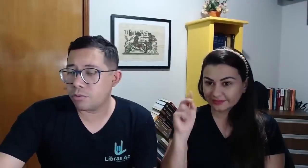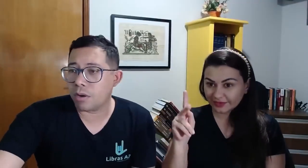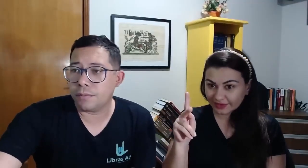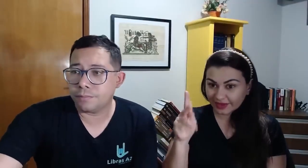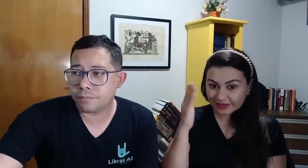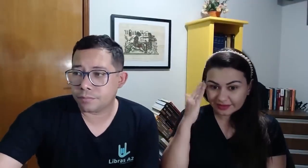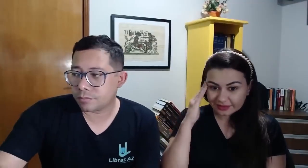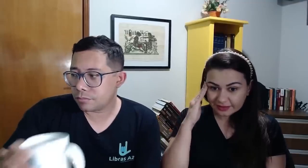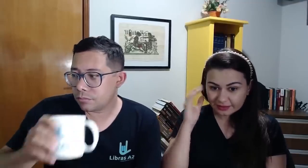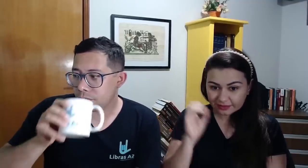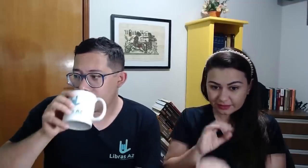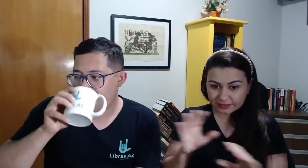pessoal?